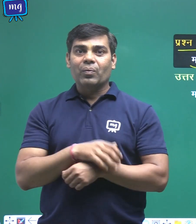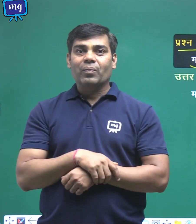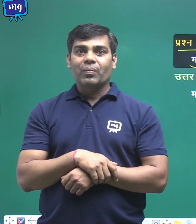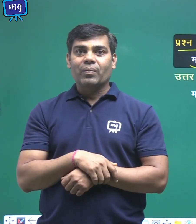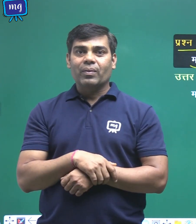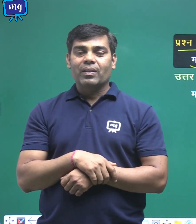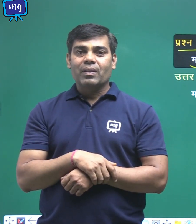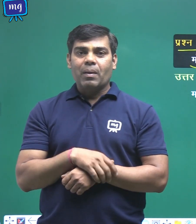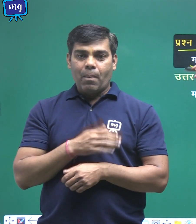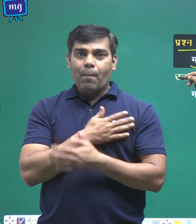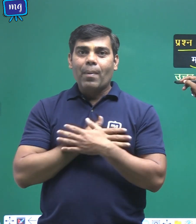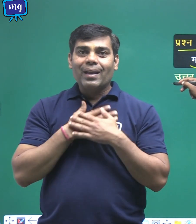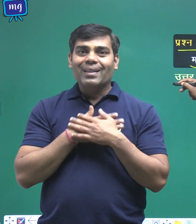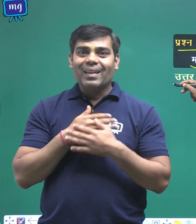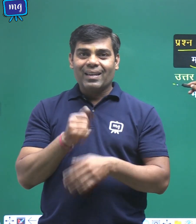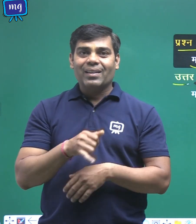मनाते हैं?